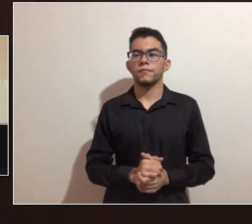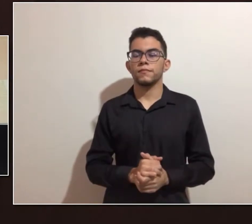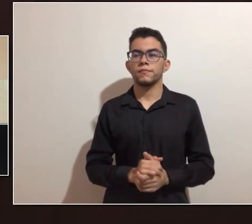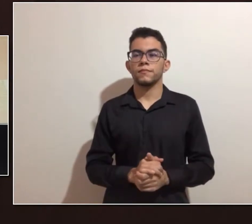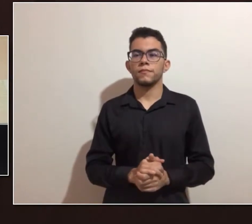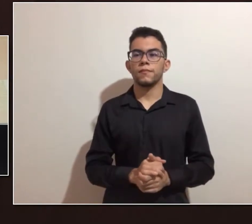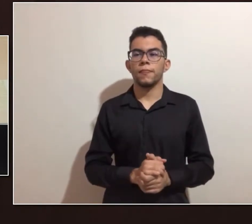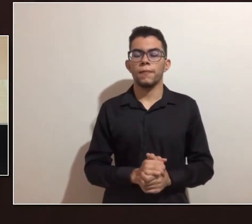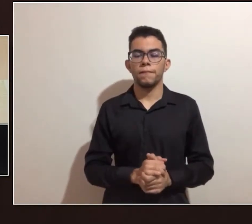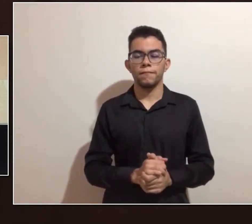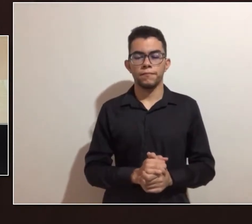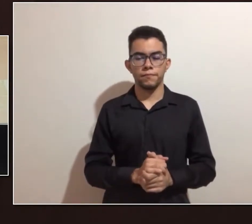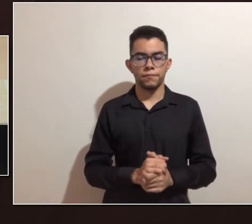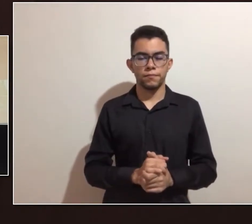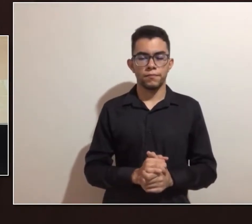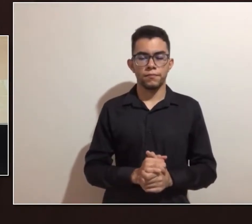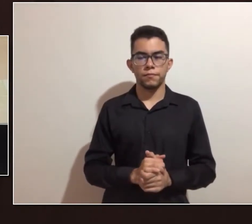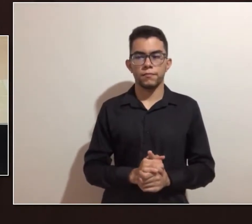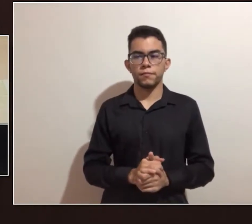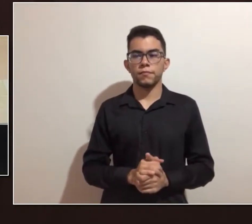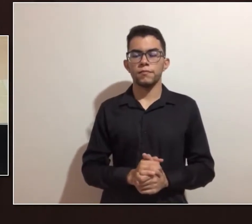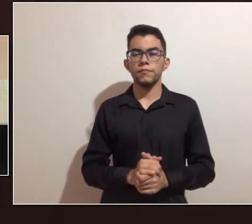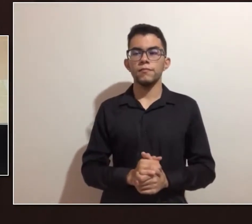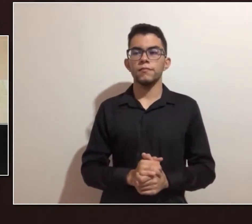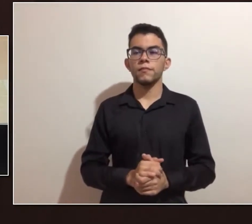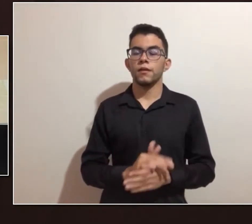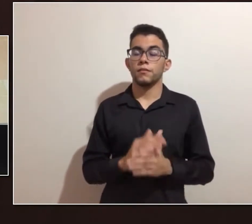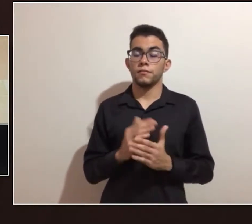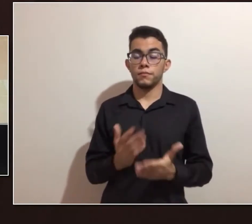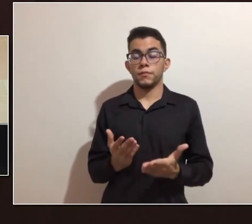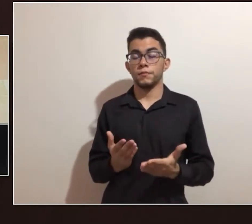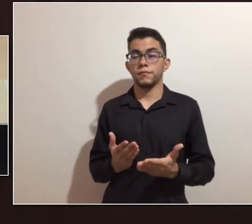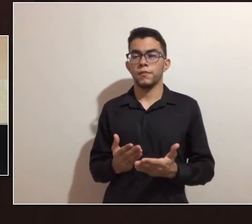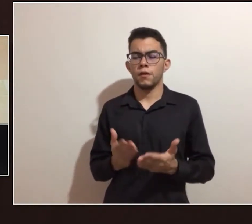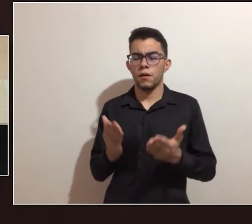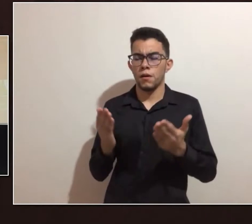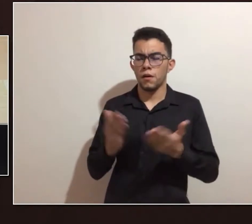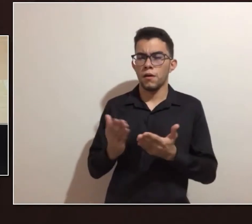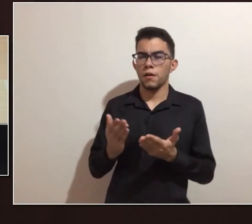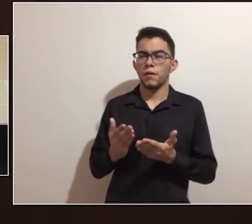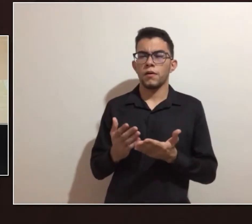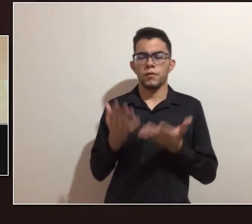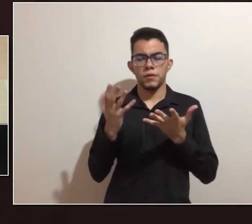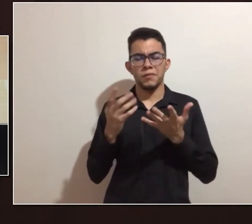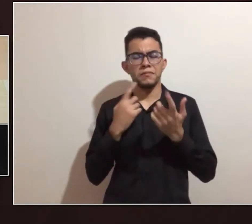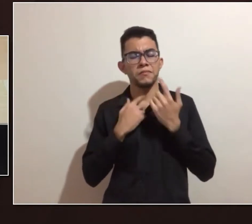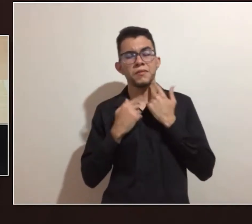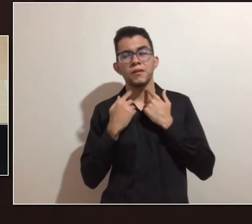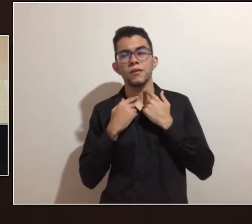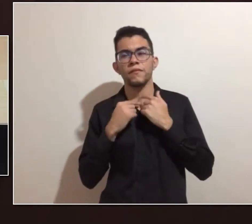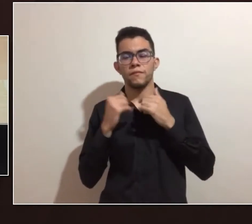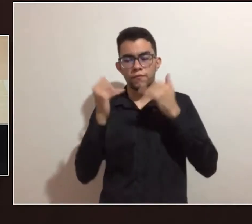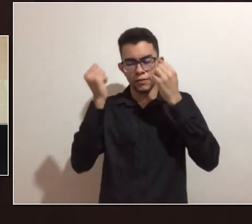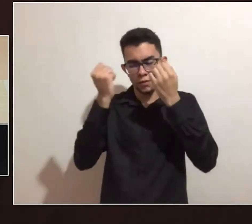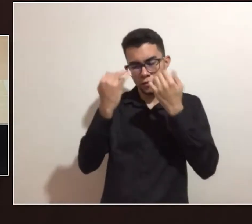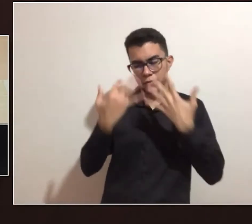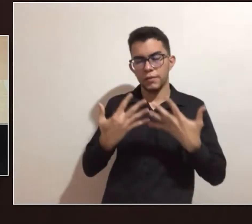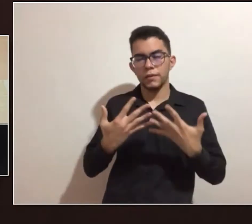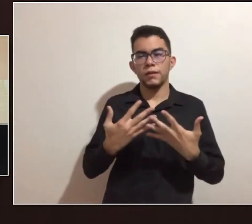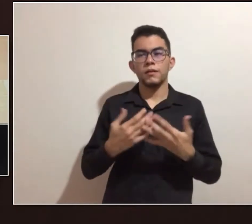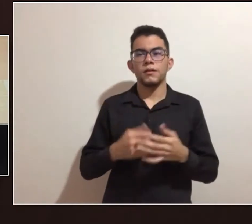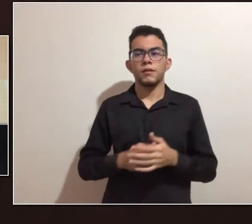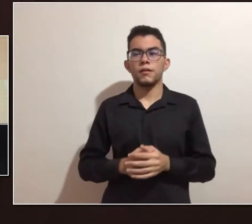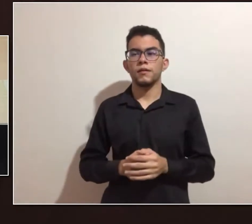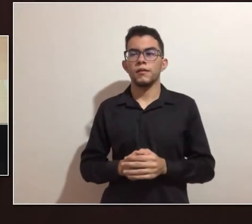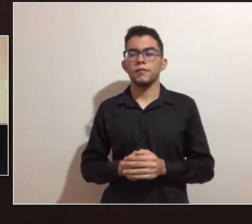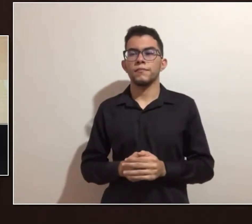falar muito mais do que isso. Bom, hoje eu pretendo entrar a segunda semana, ainda falando